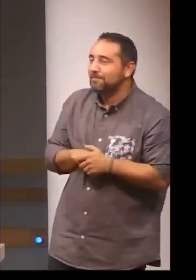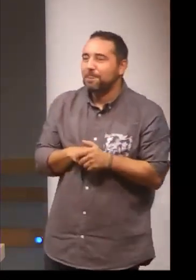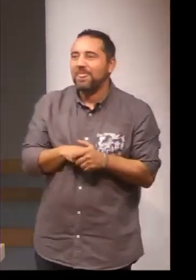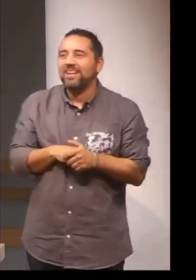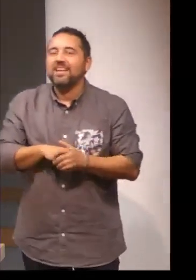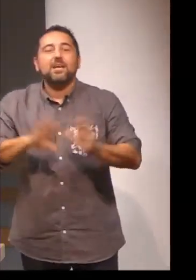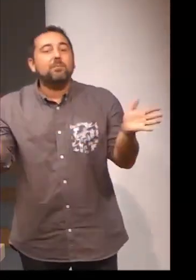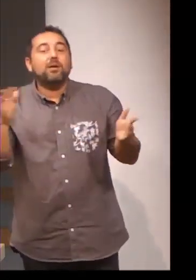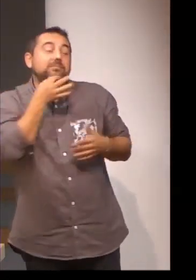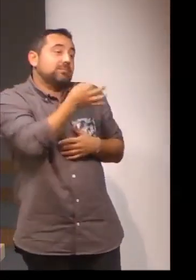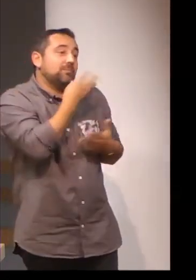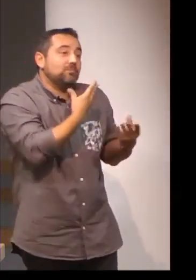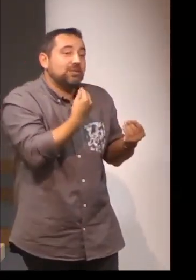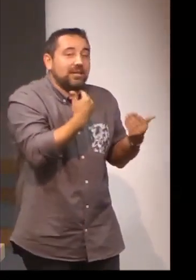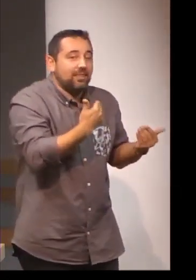Muchas gracias.